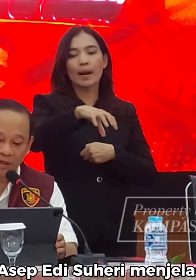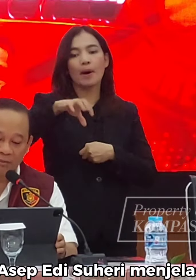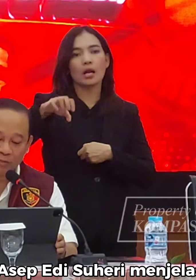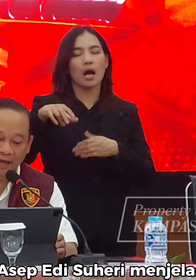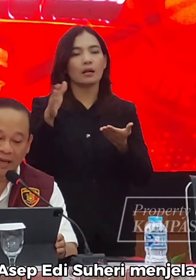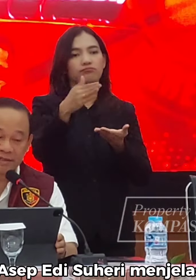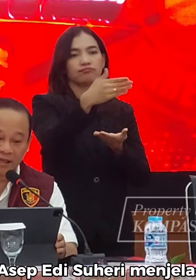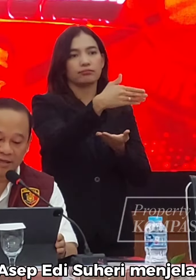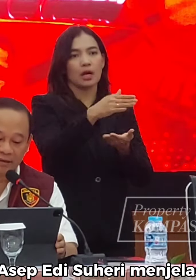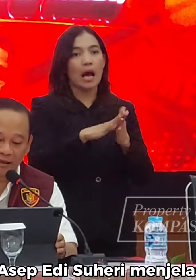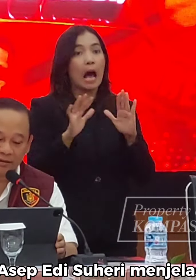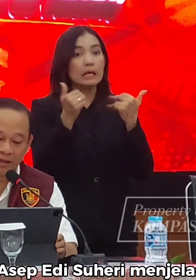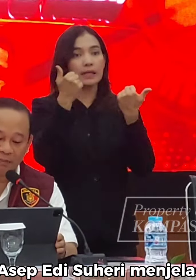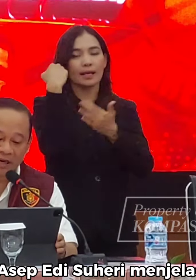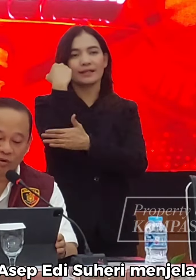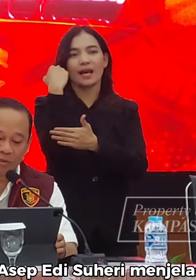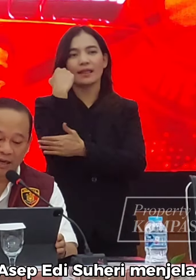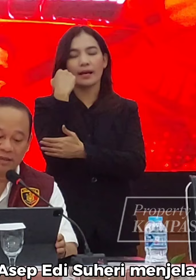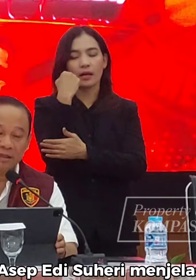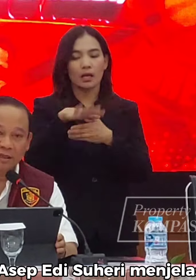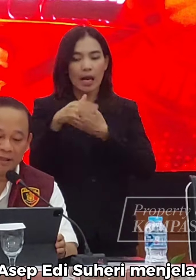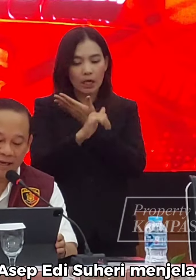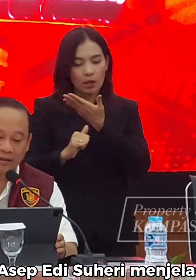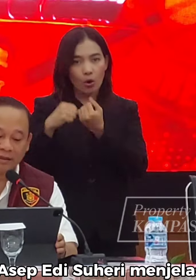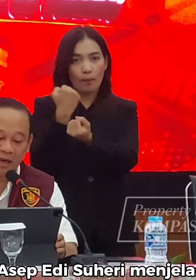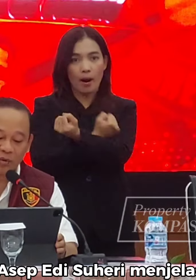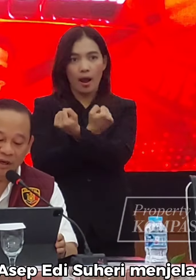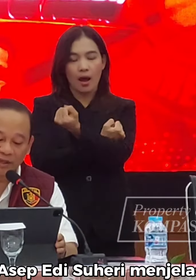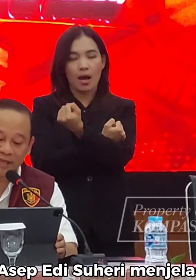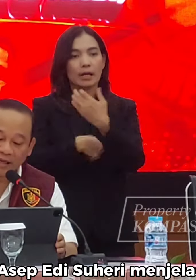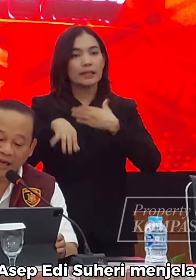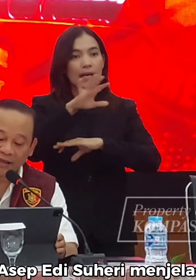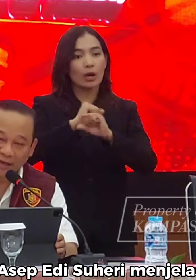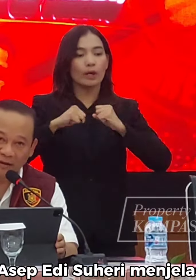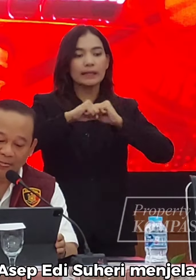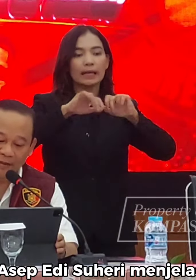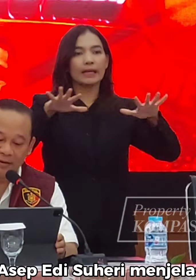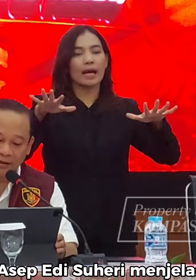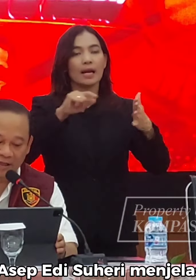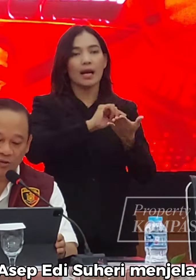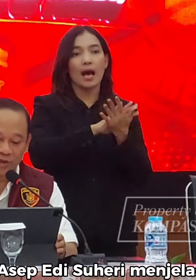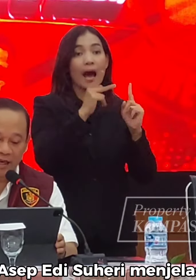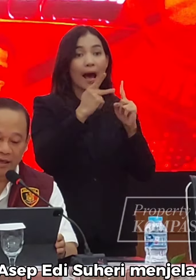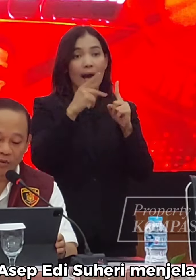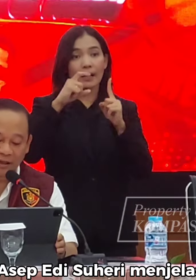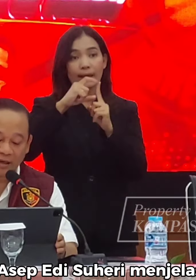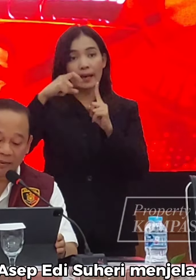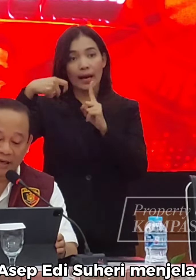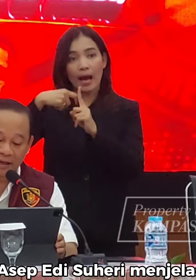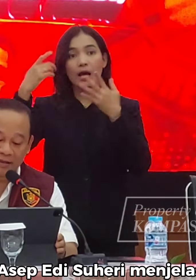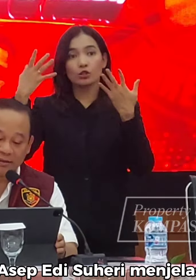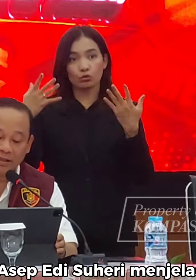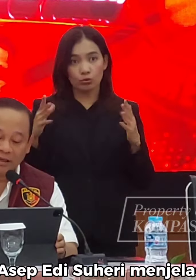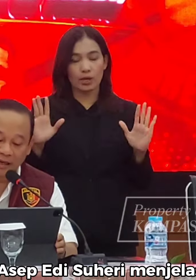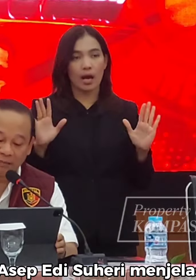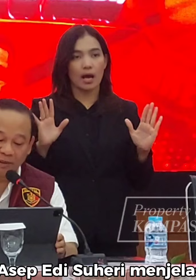diduga merupakan hasil kejahatan tind narkoba yang dilakukan oleh jaringan hdk dan sudah dilakukan G